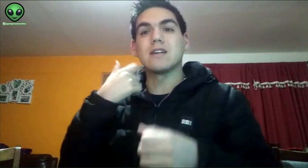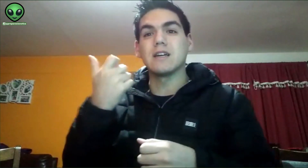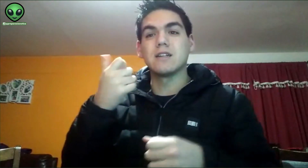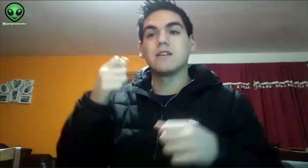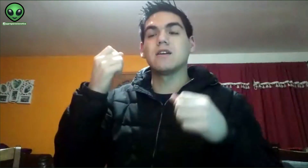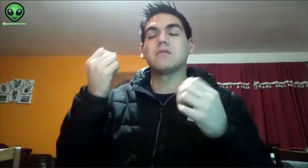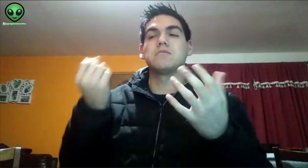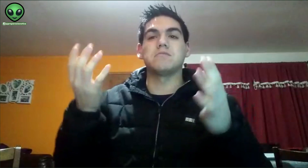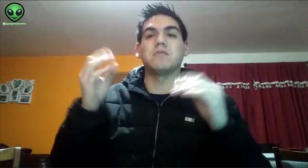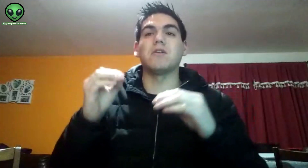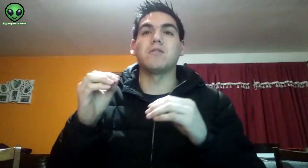que